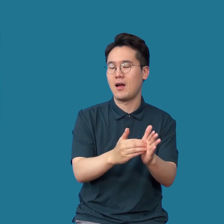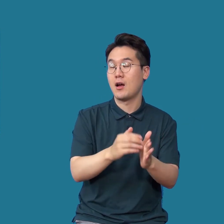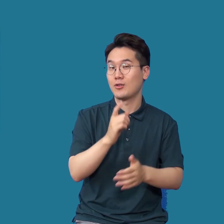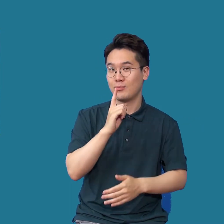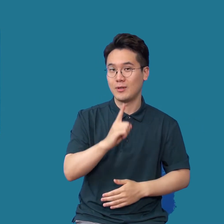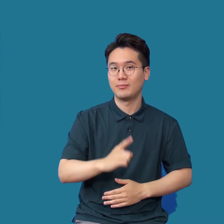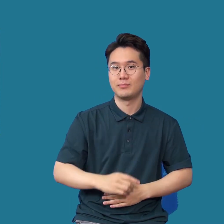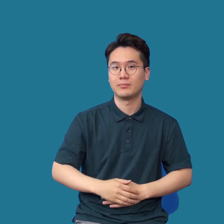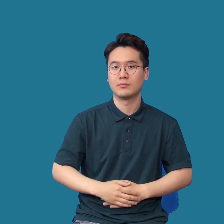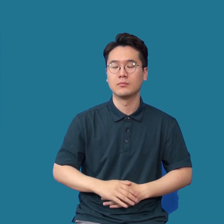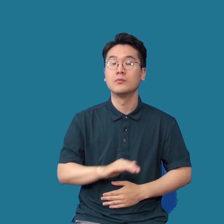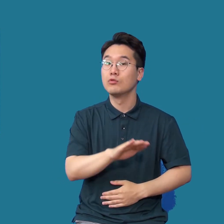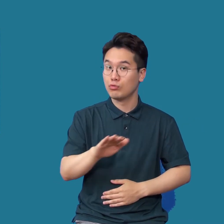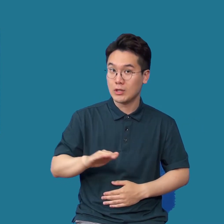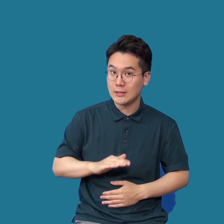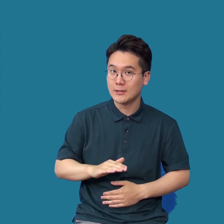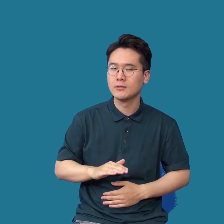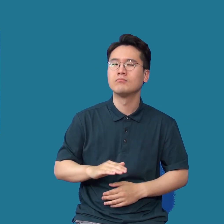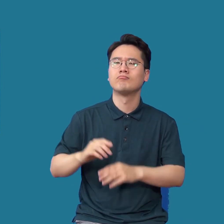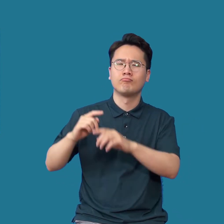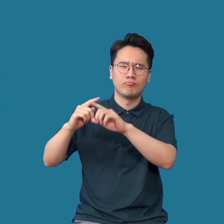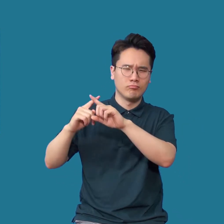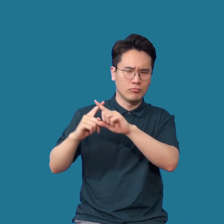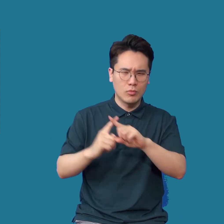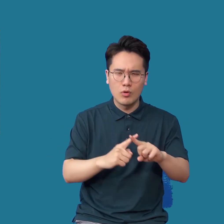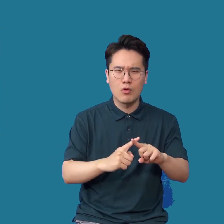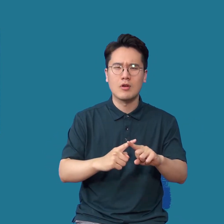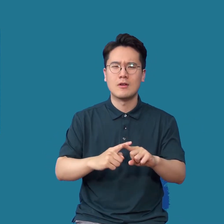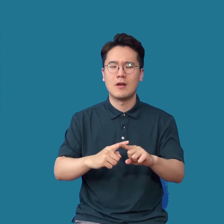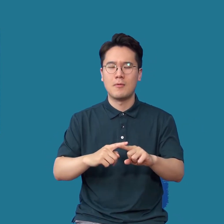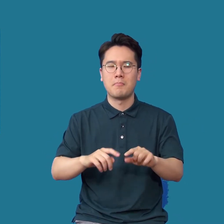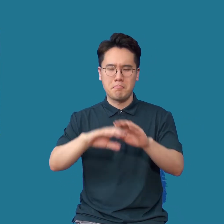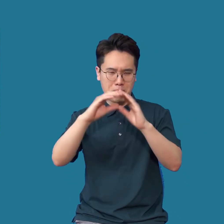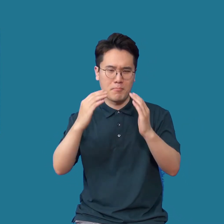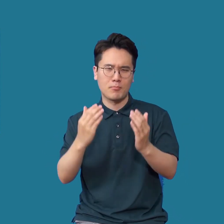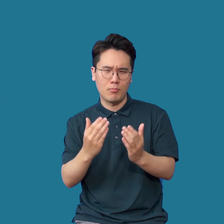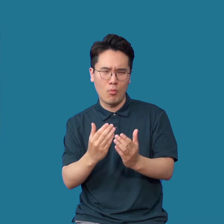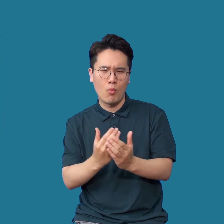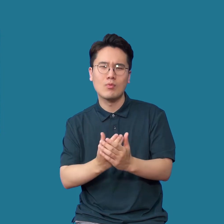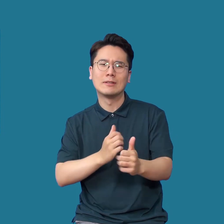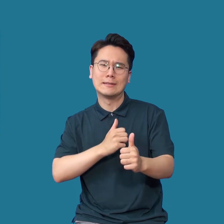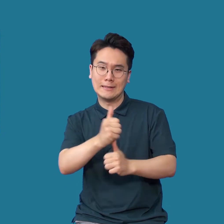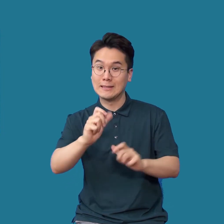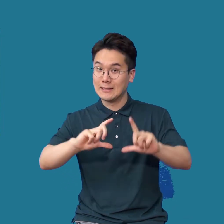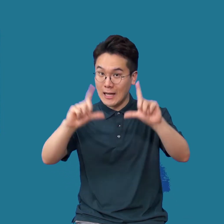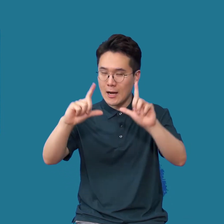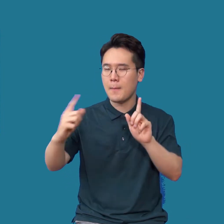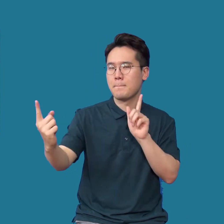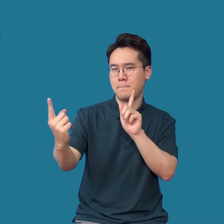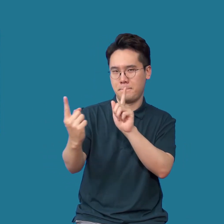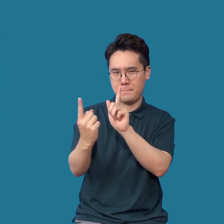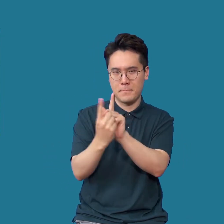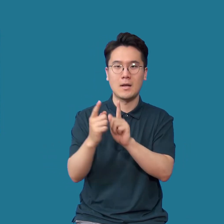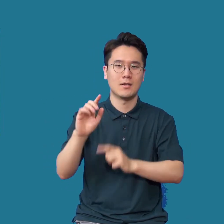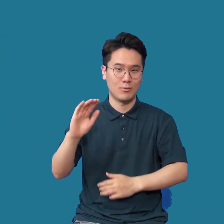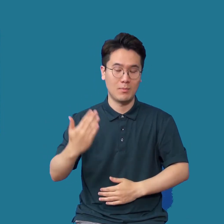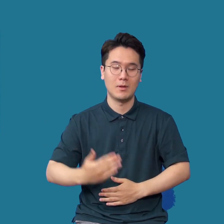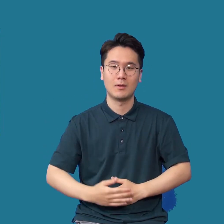우리는 기어코 최후의 승리를, 이 V-Day를 맞게 될 것입니다.